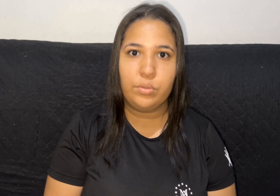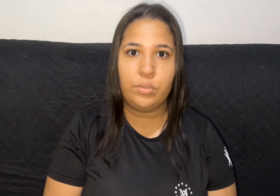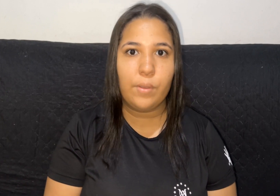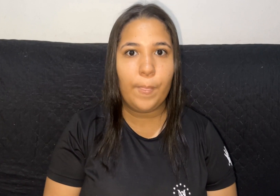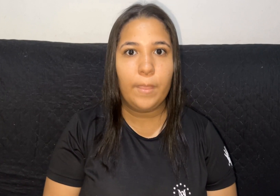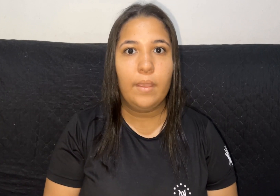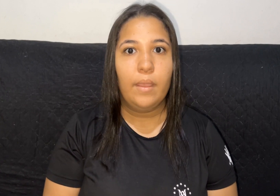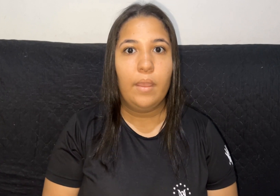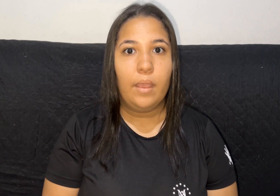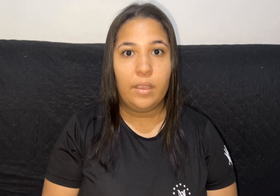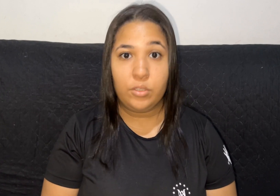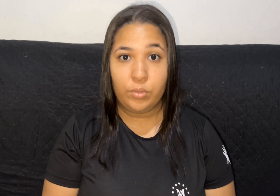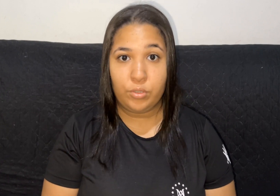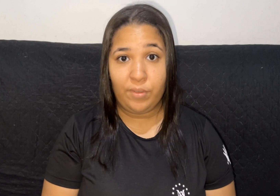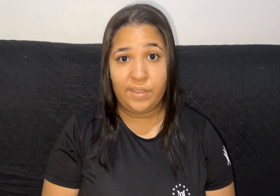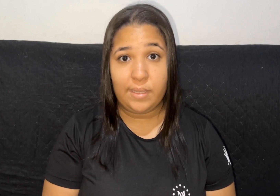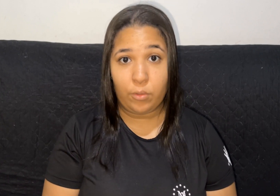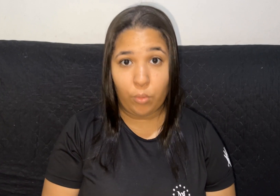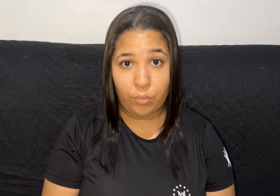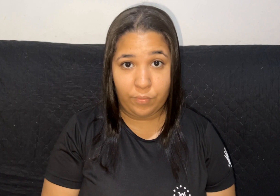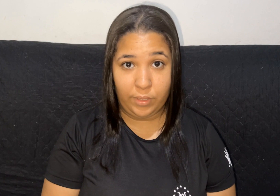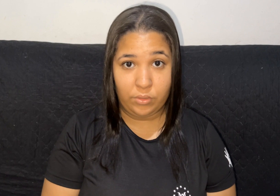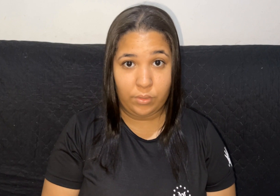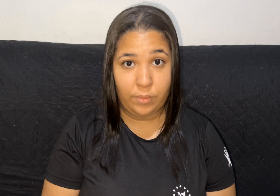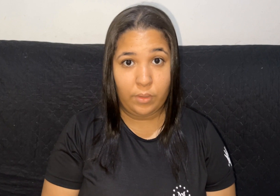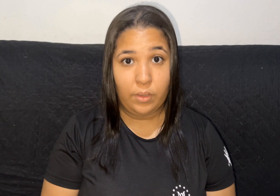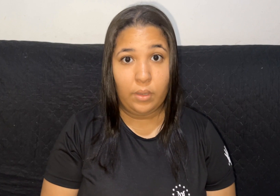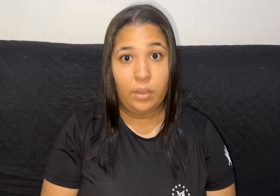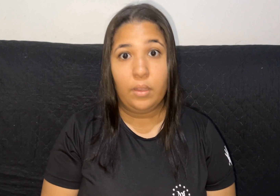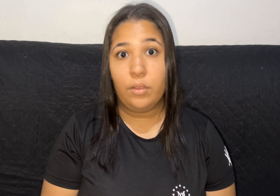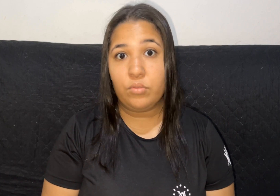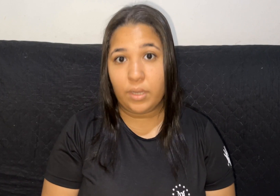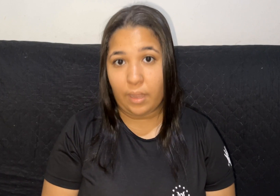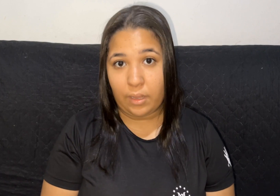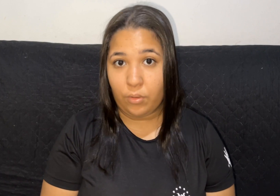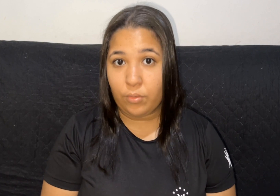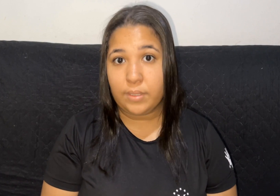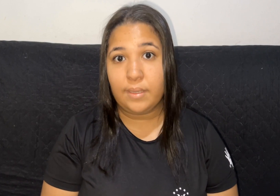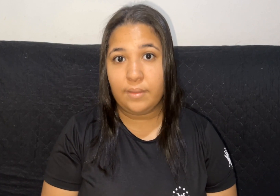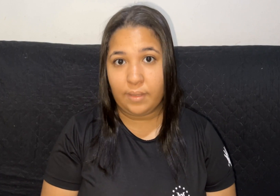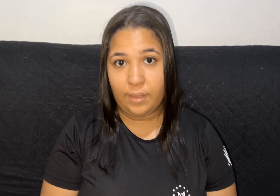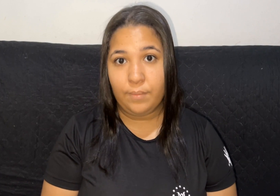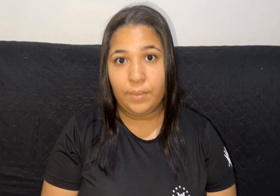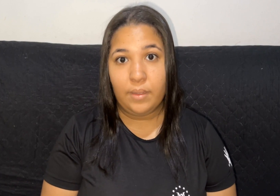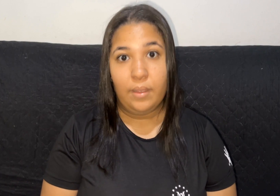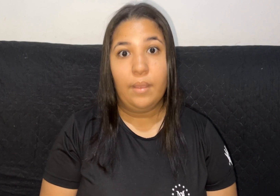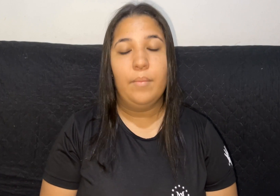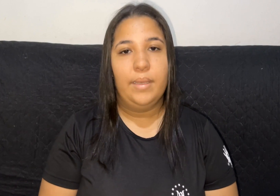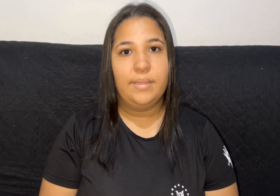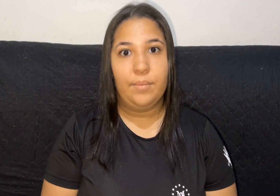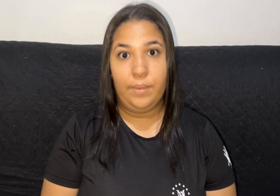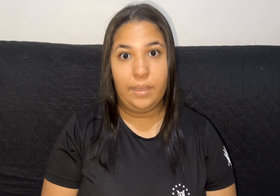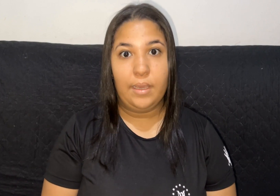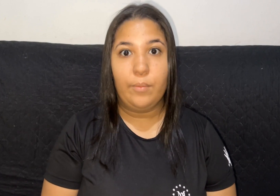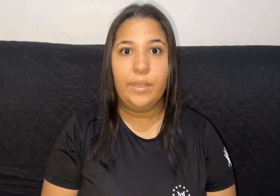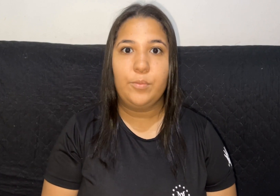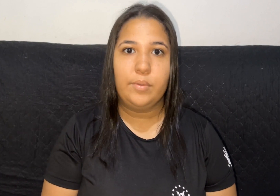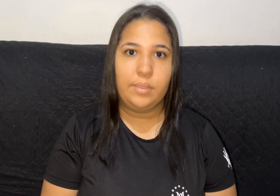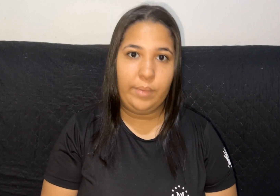cursos, as duas me fizeram o convite. Eu de cara logo aceitei, mas sabia que era uma